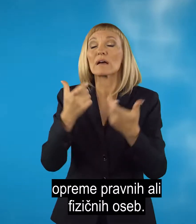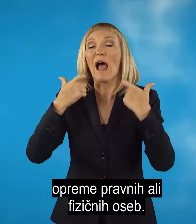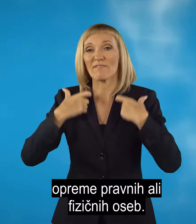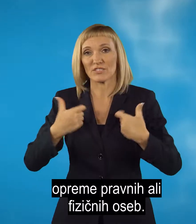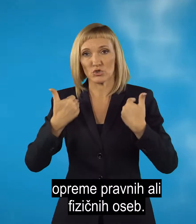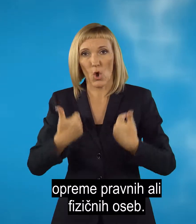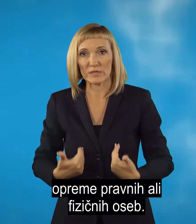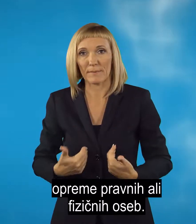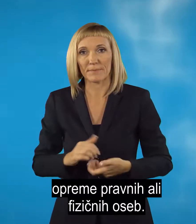ali fizičnih oseb.